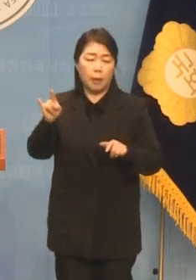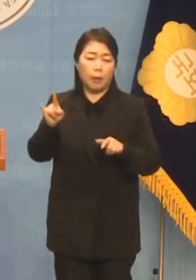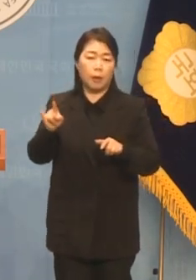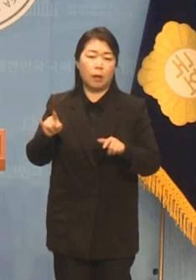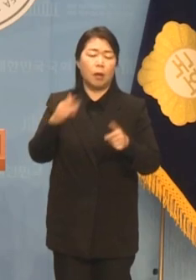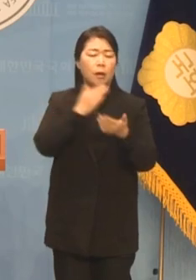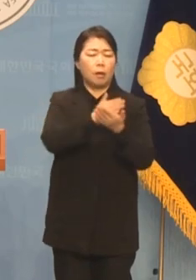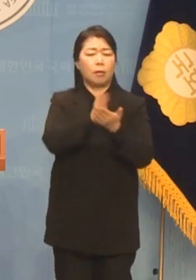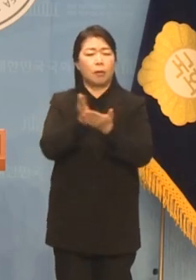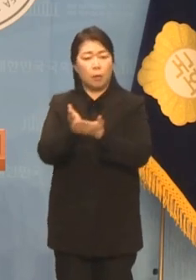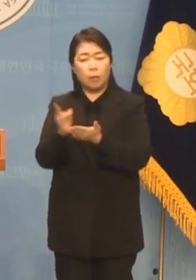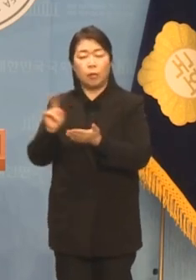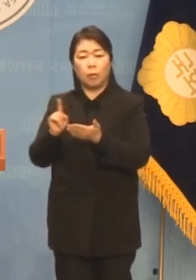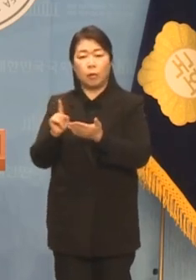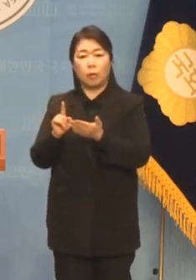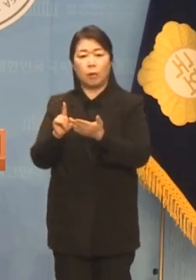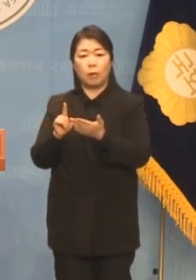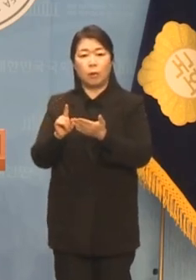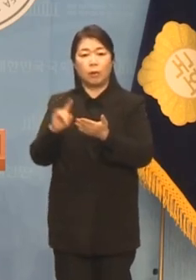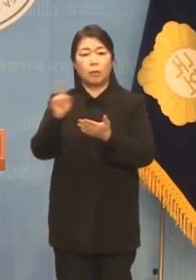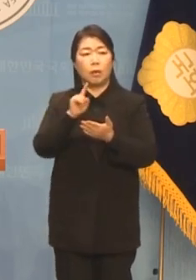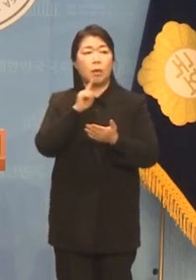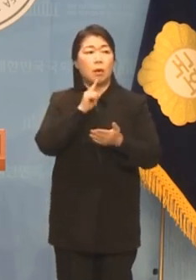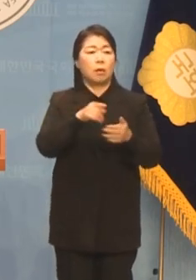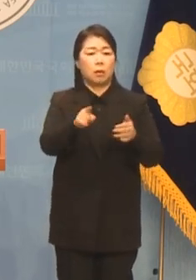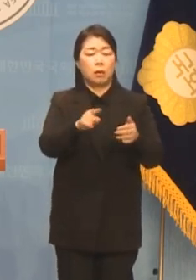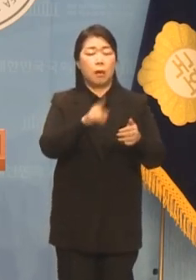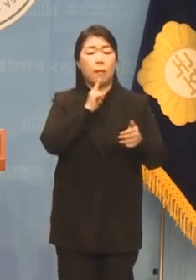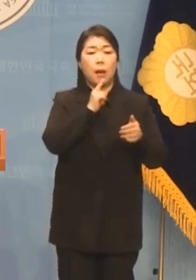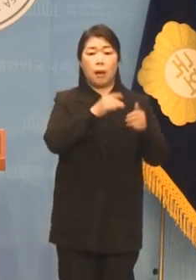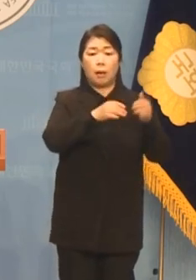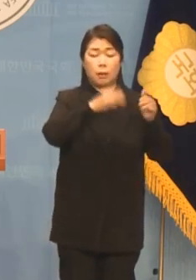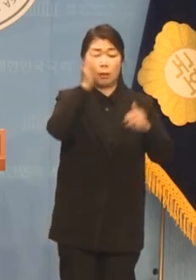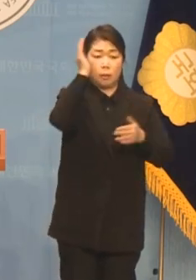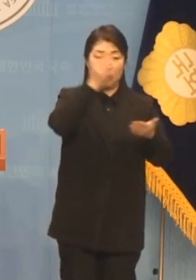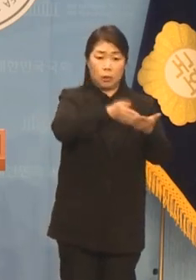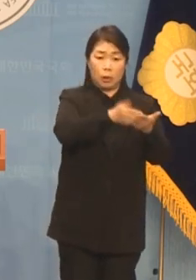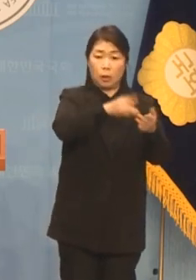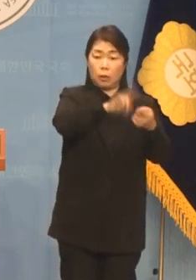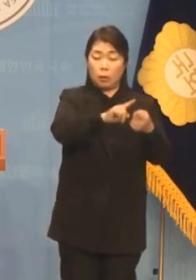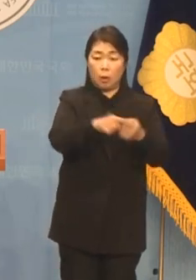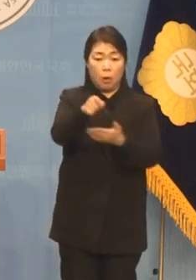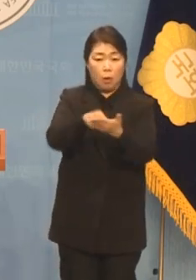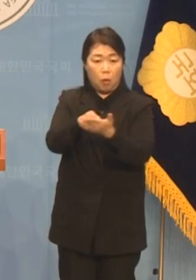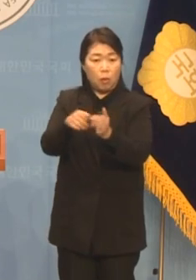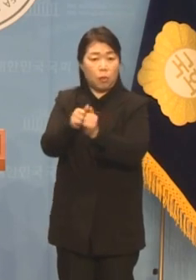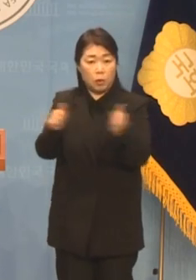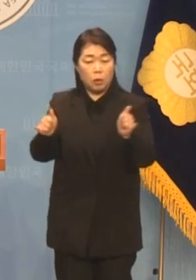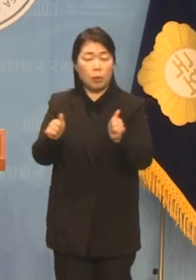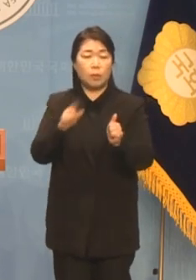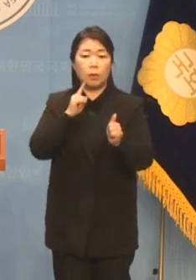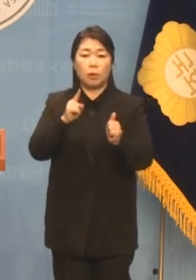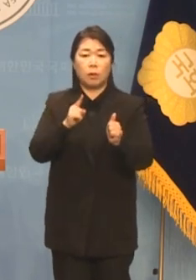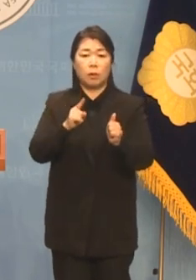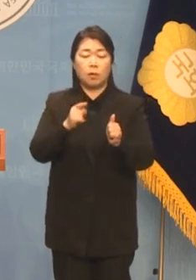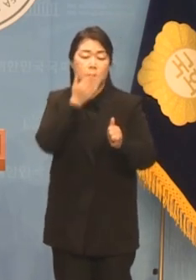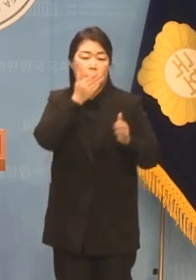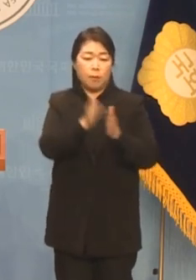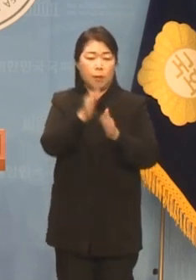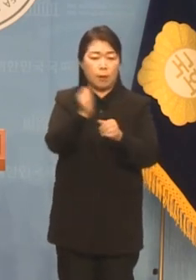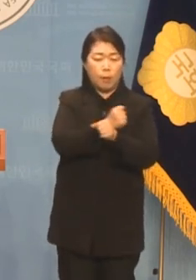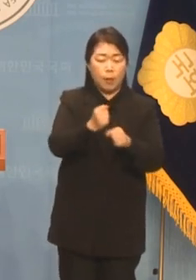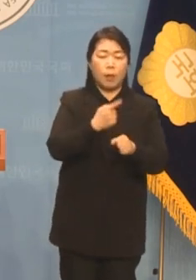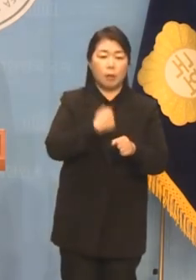의문을 제기하지 않은 언론들의 집단적 담합이라고 한 충남서산